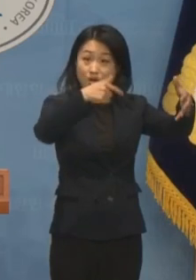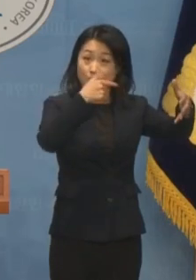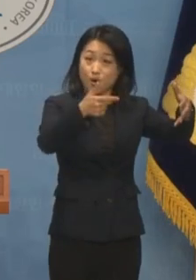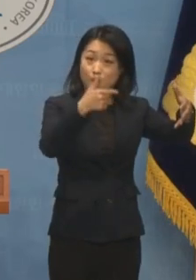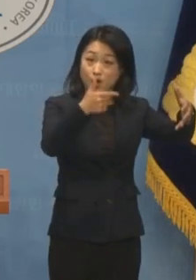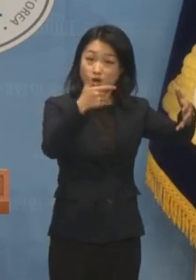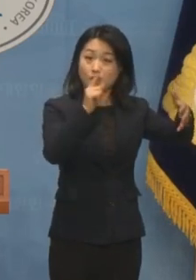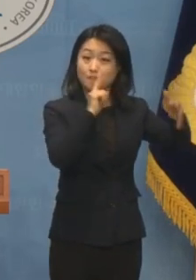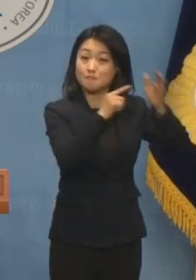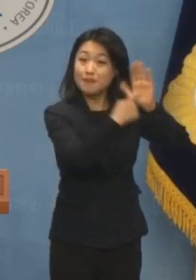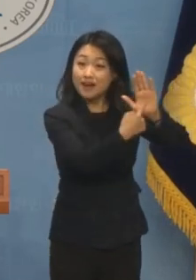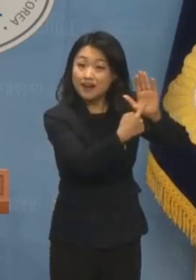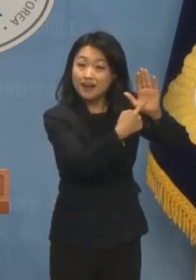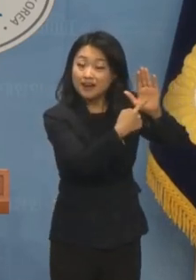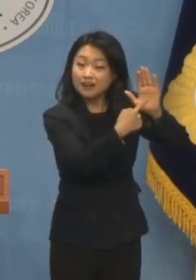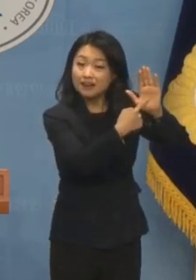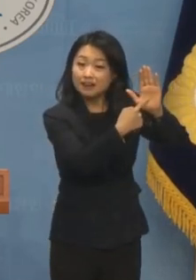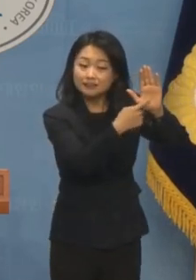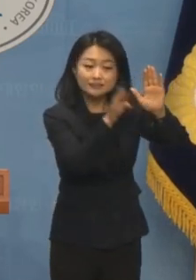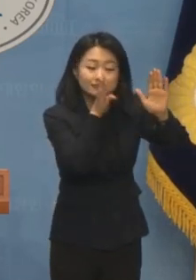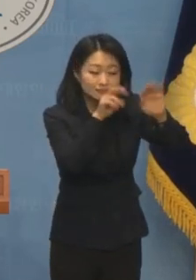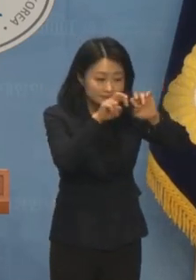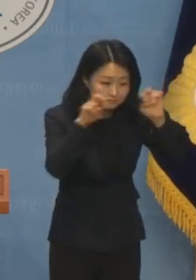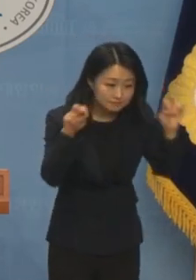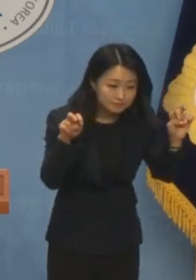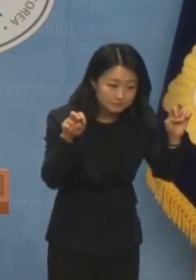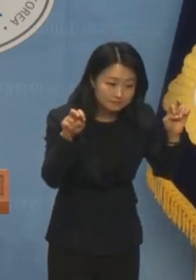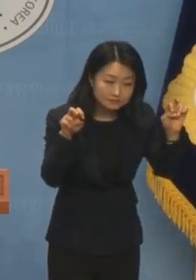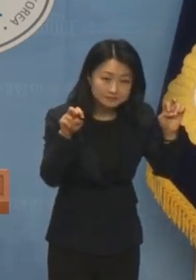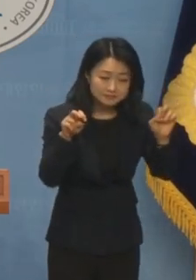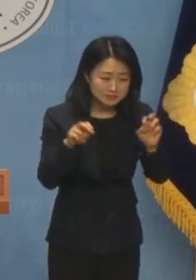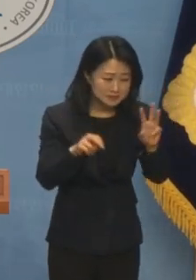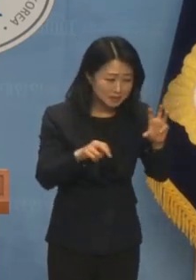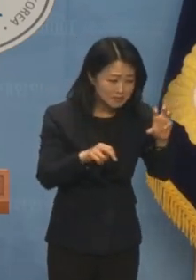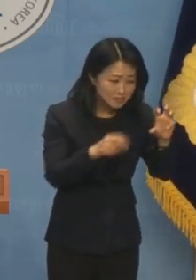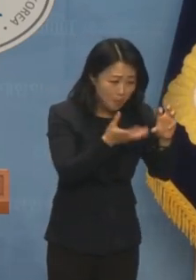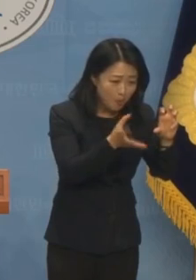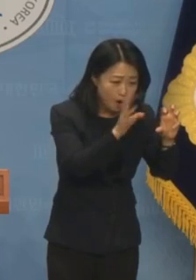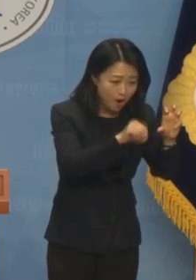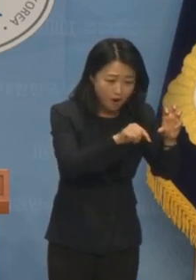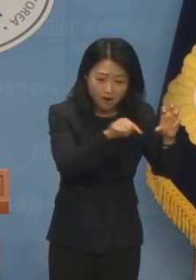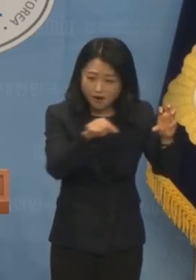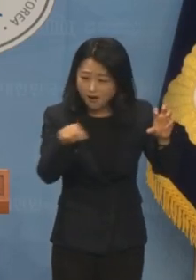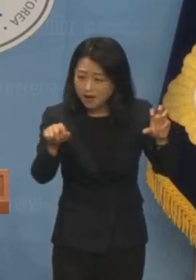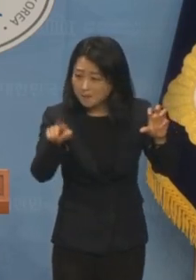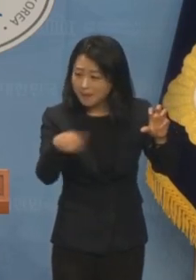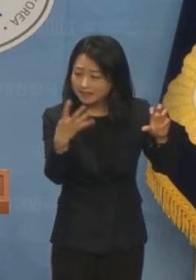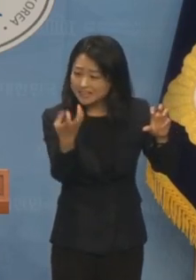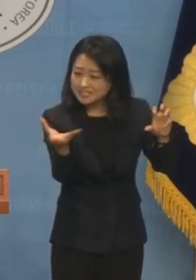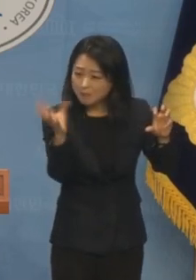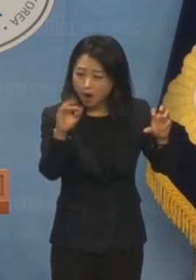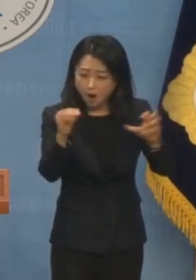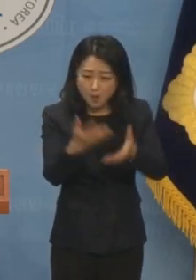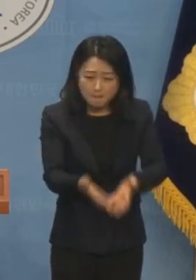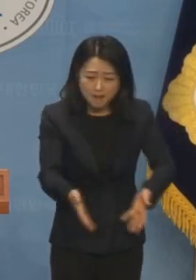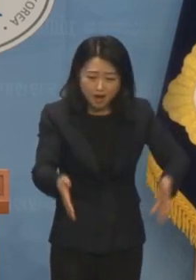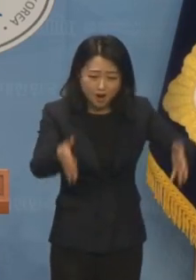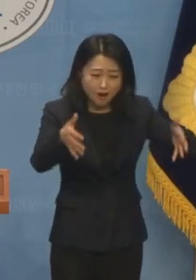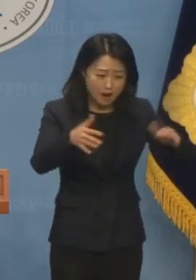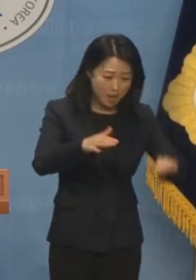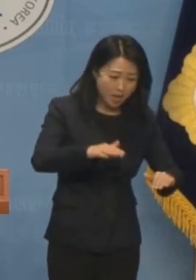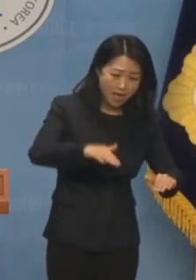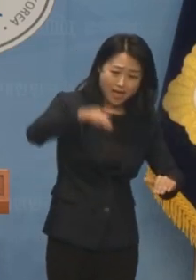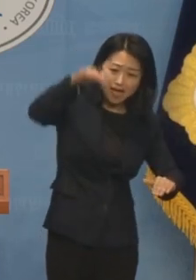높다고 했지만 실상은 최소 35억 배럴에서 140억 배럴의 범위가